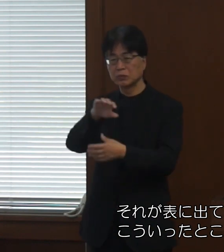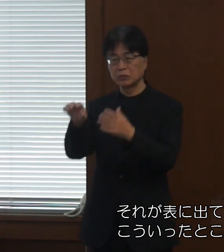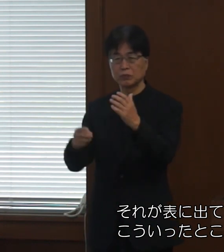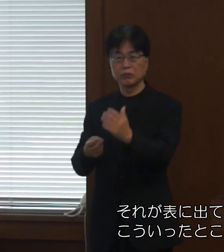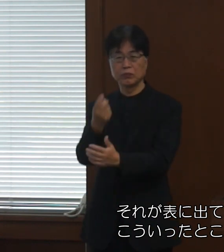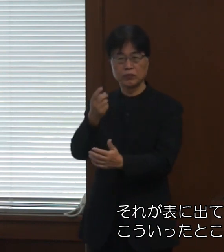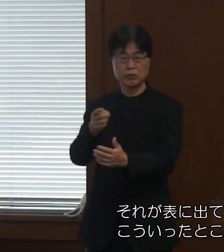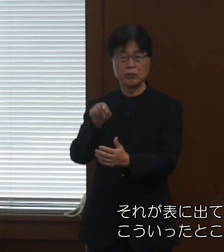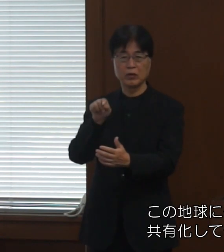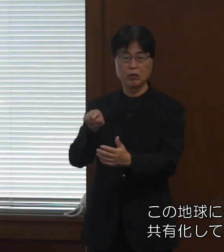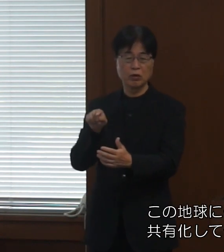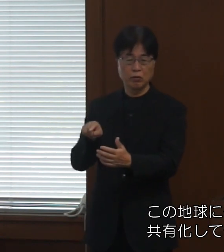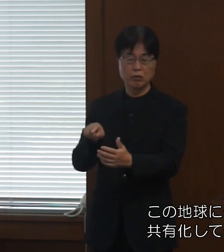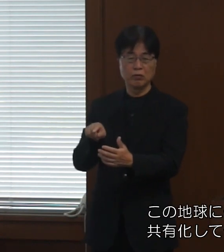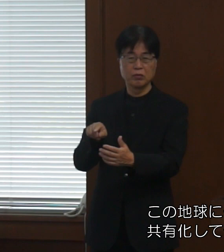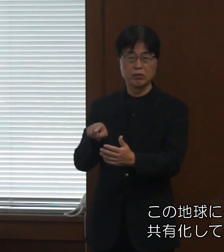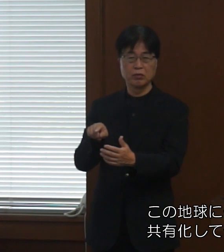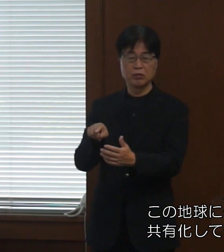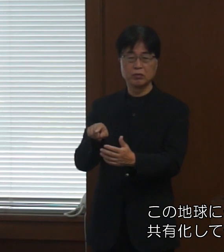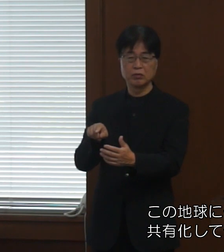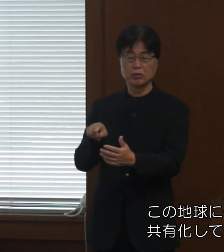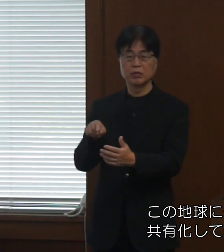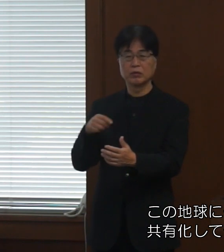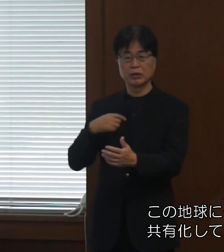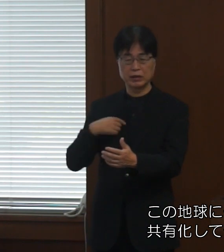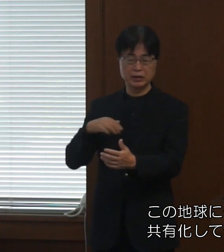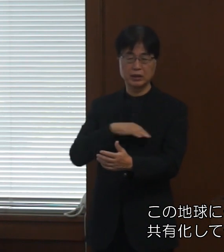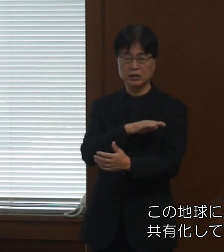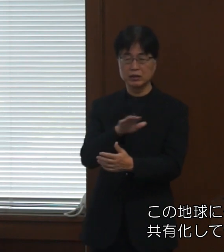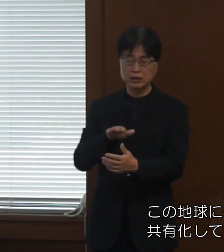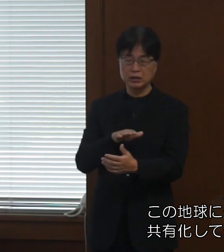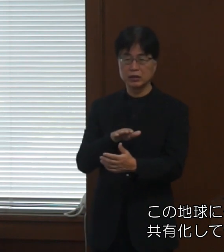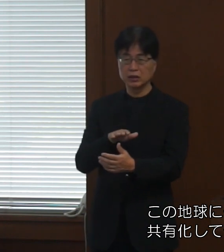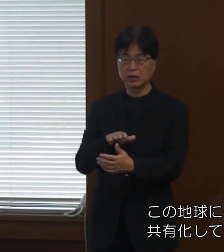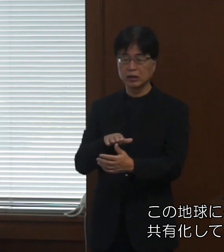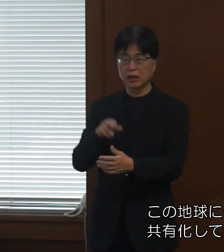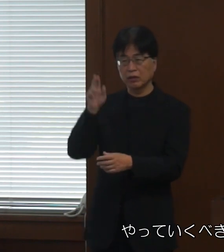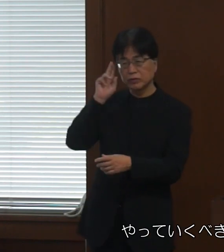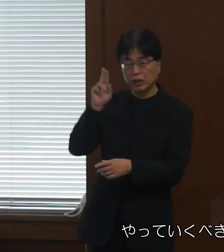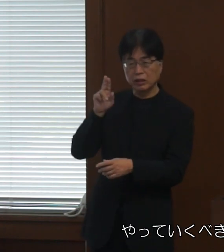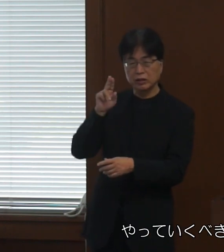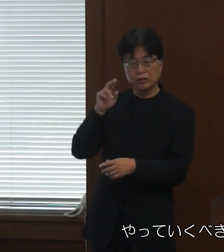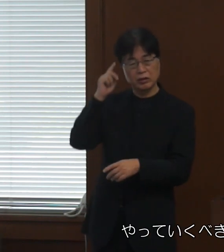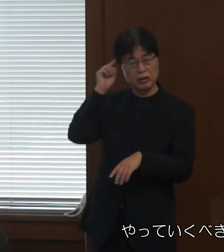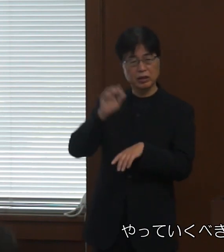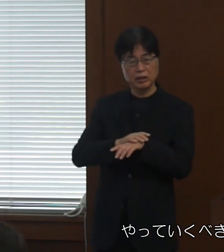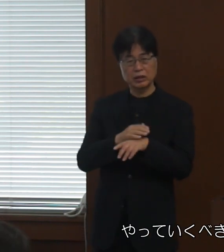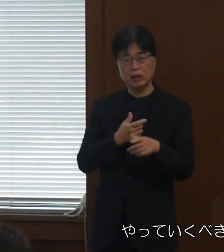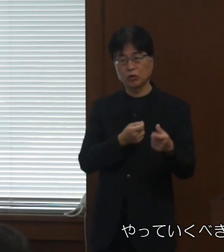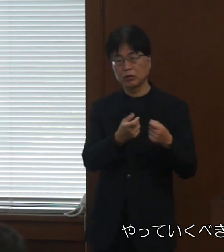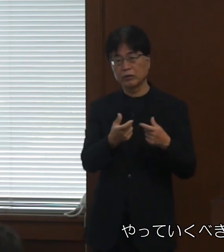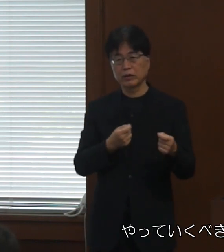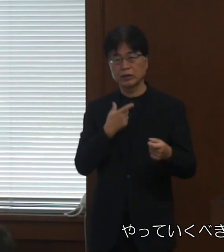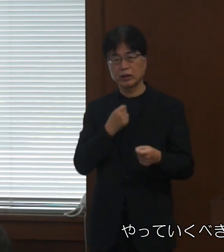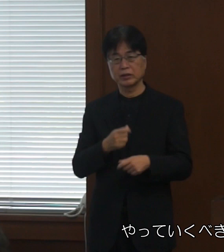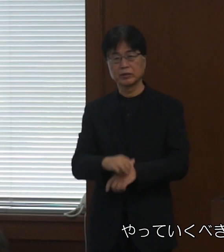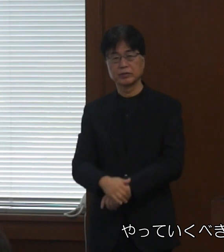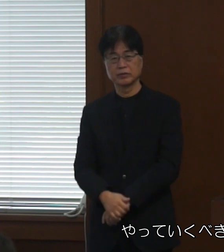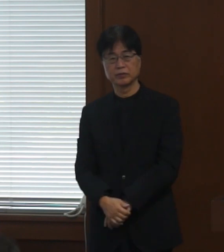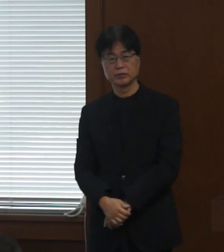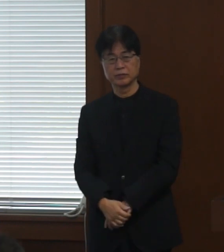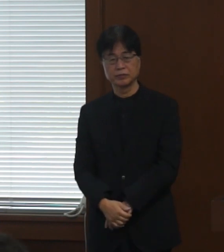ぜひこの地球に住む全ての人たちが共有化してやっていきたいやっていくべきだろうというふうに認識しまし